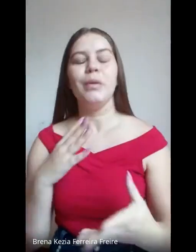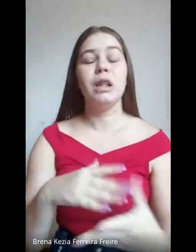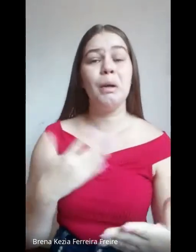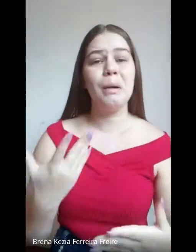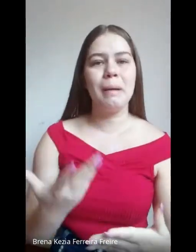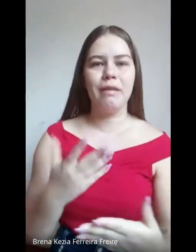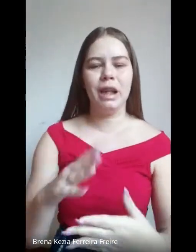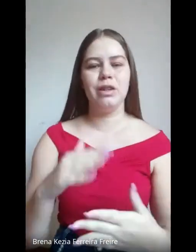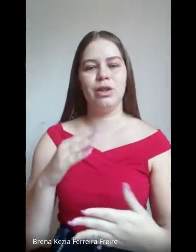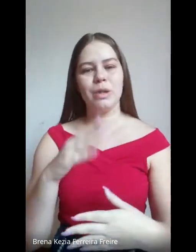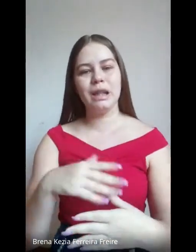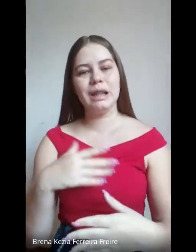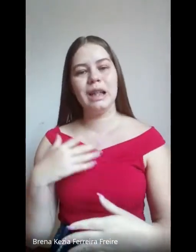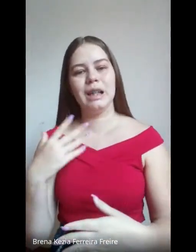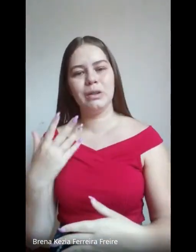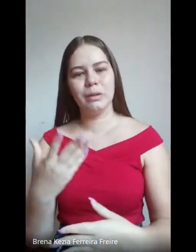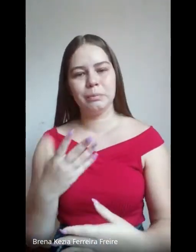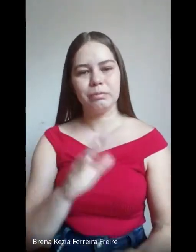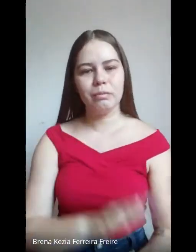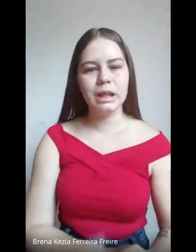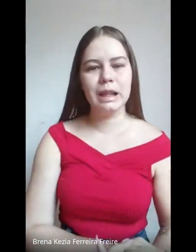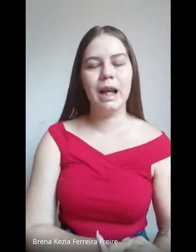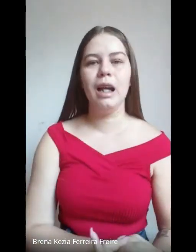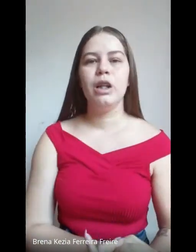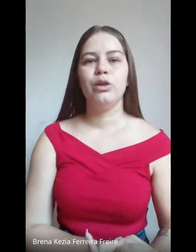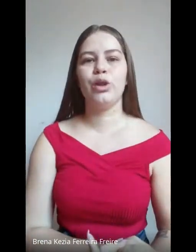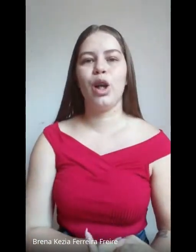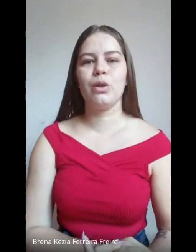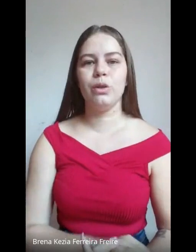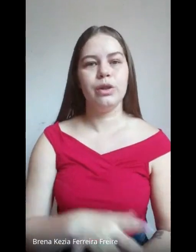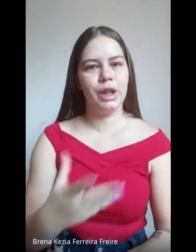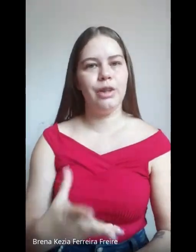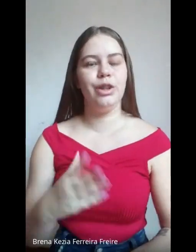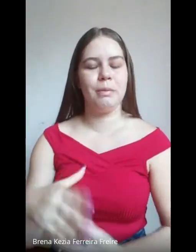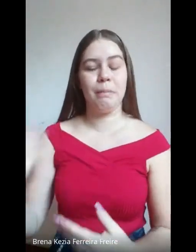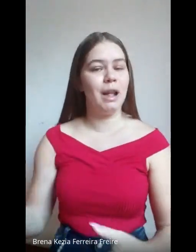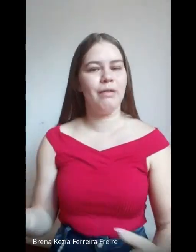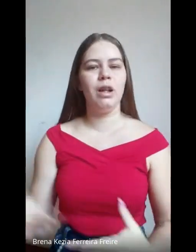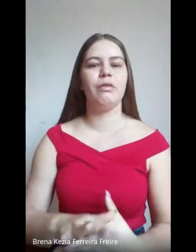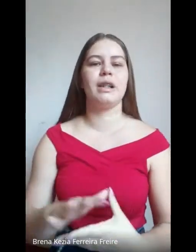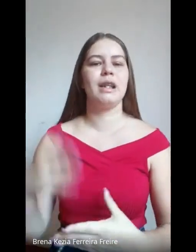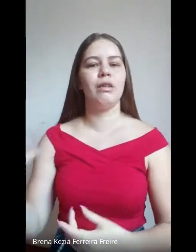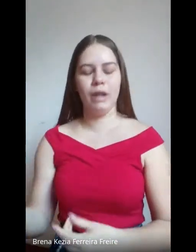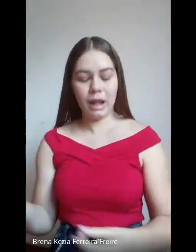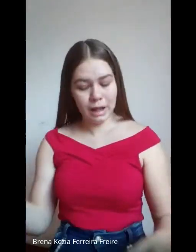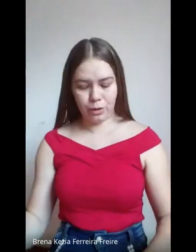é uma palavra que a gente usa tanto, né? No nosso dia a dia, mas é uma palavra nova, que significa destruído.